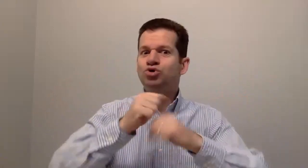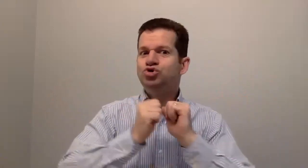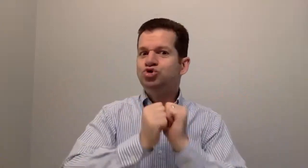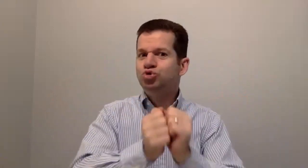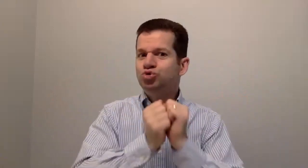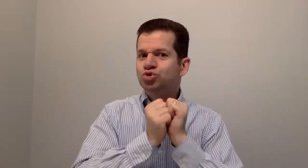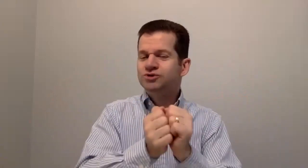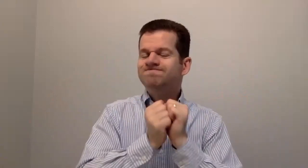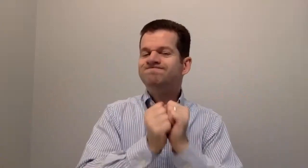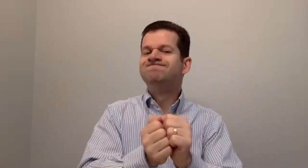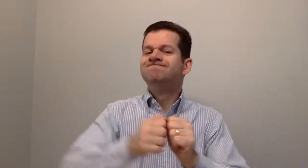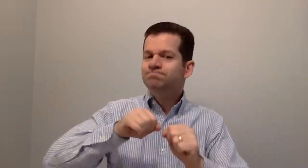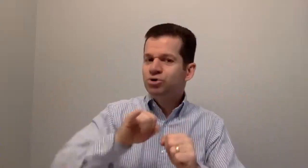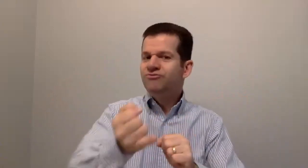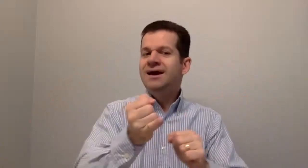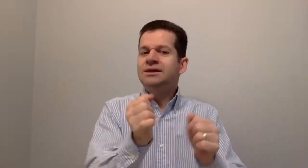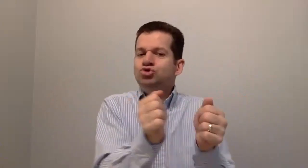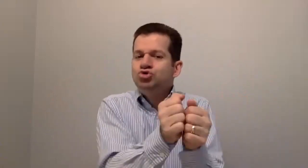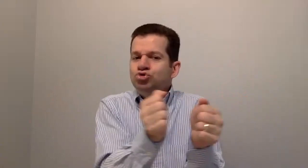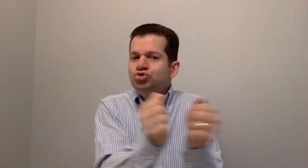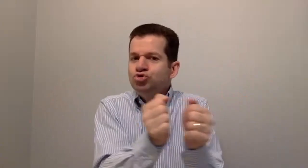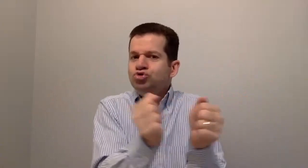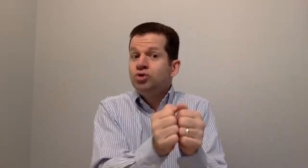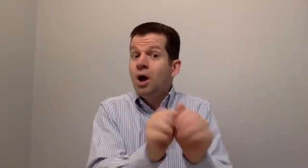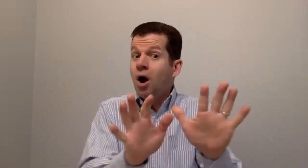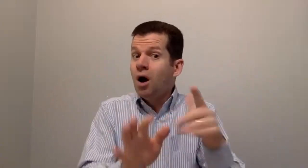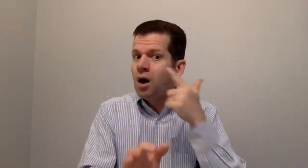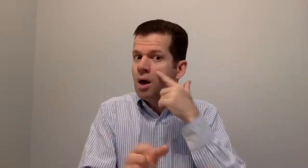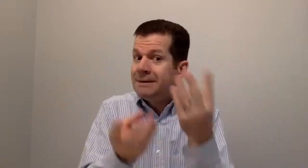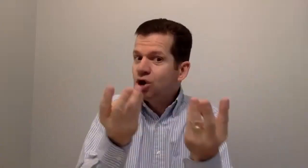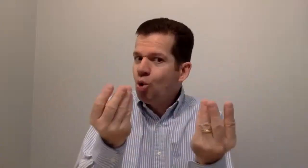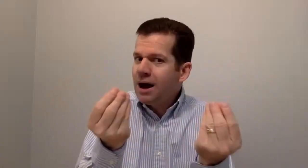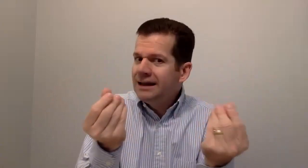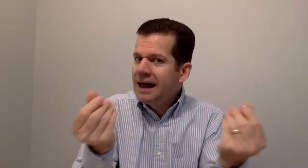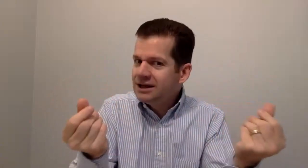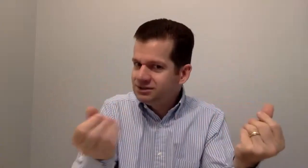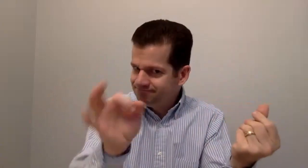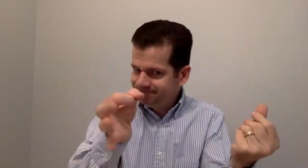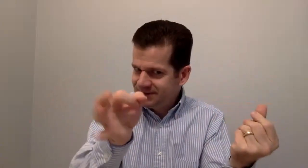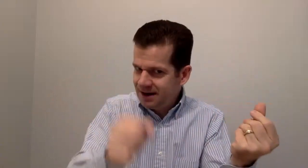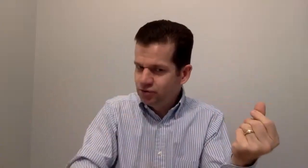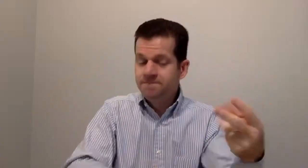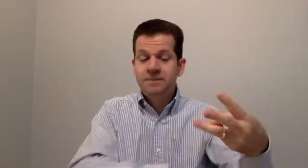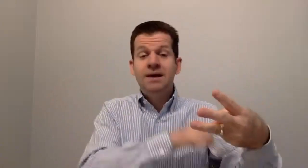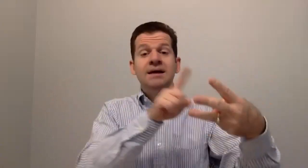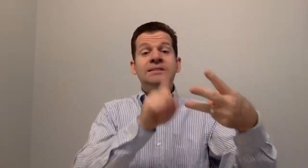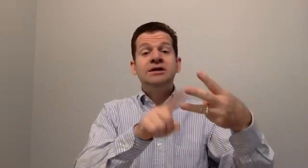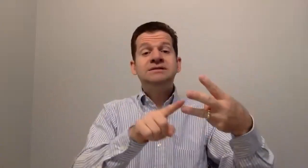Tempo juntos. Aproveita junto. Ó, mas qualidade, certo?